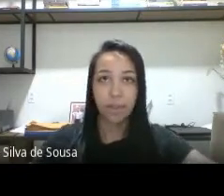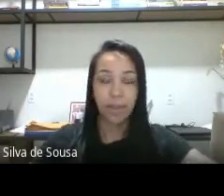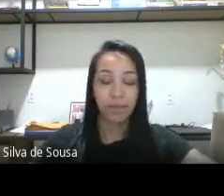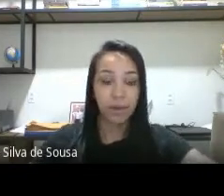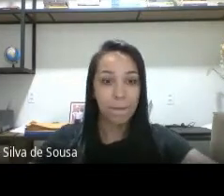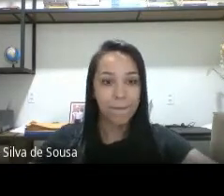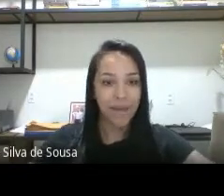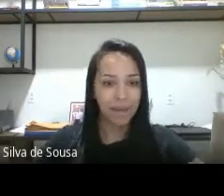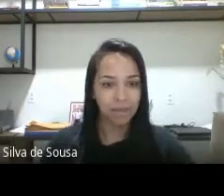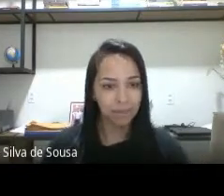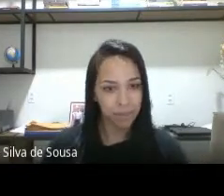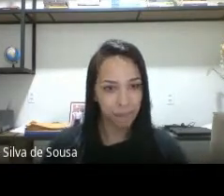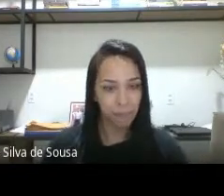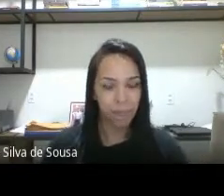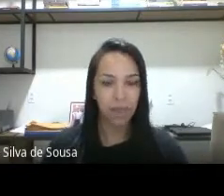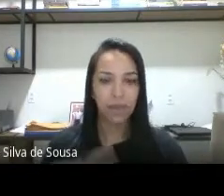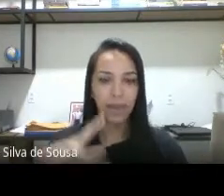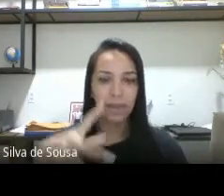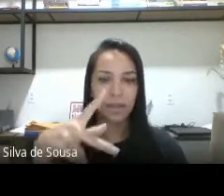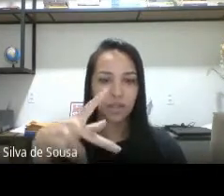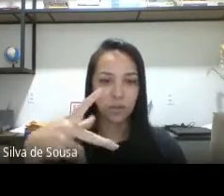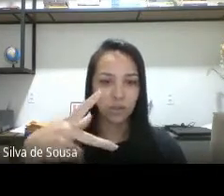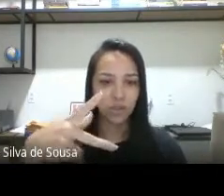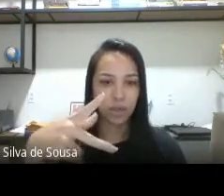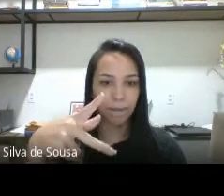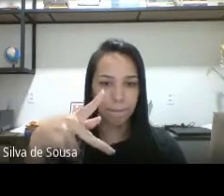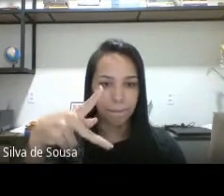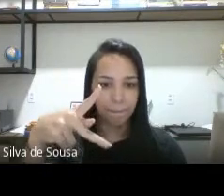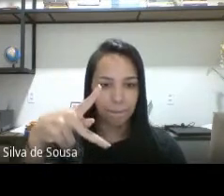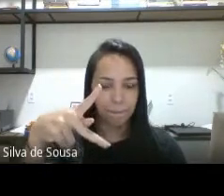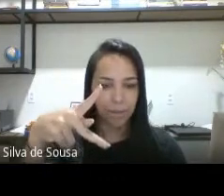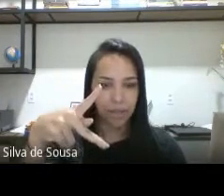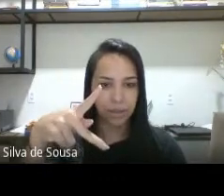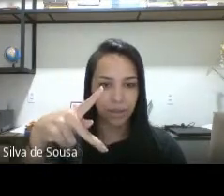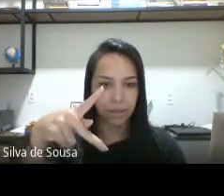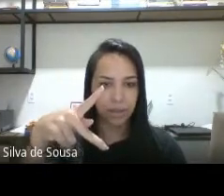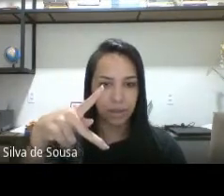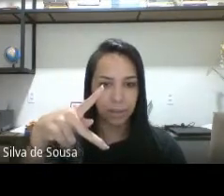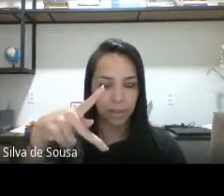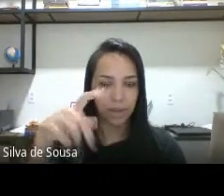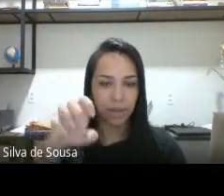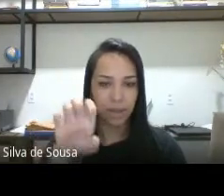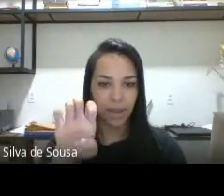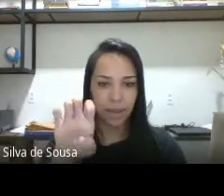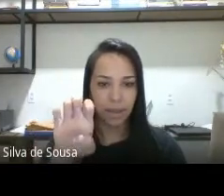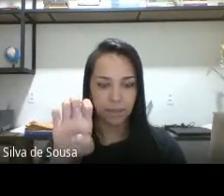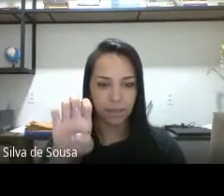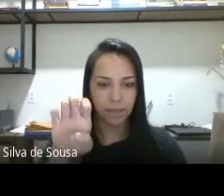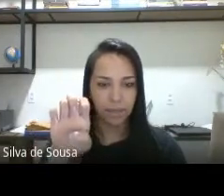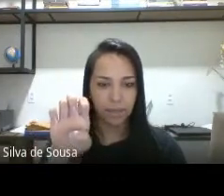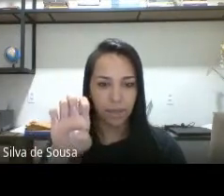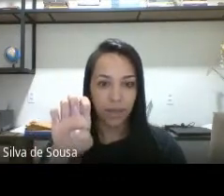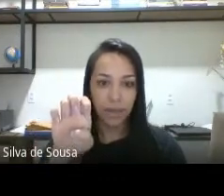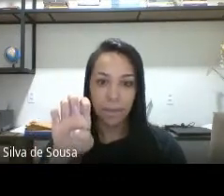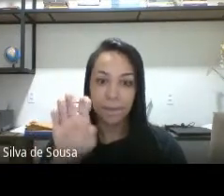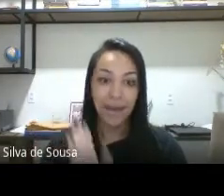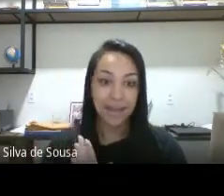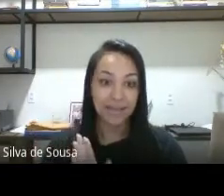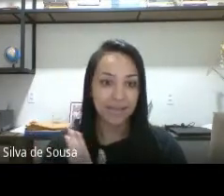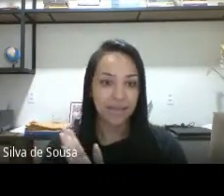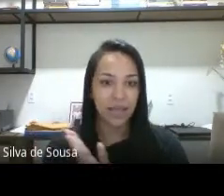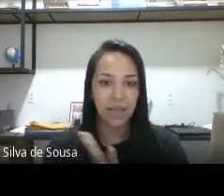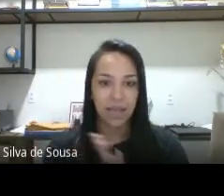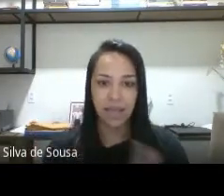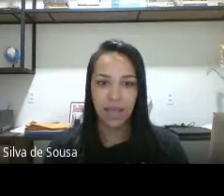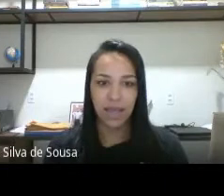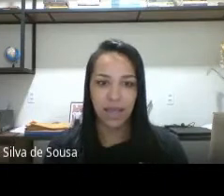a palavra pé, né? Em datilologia. Letra P, E. Mas